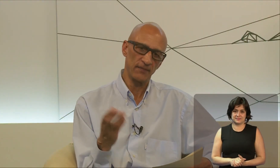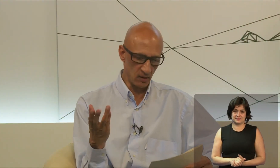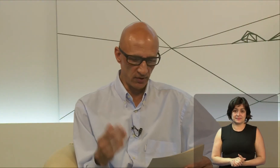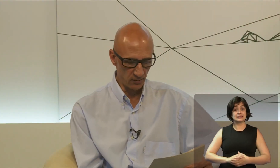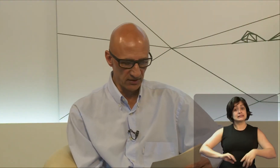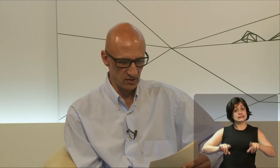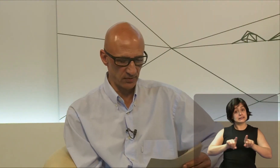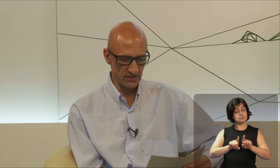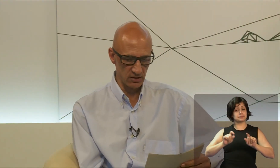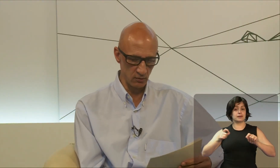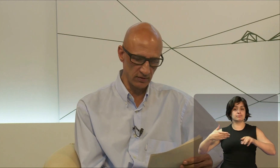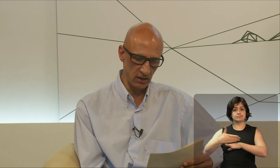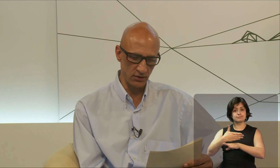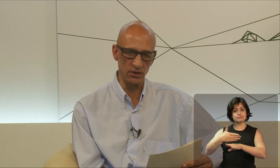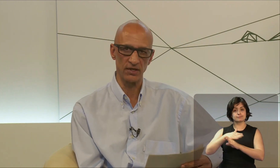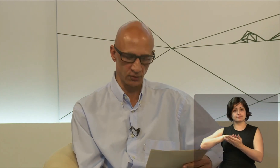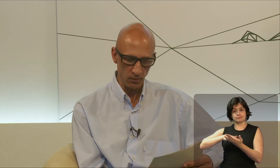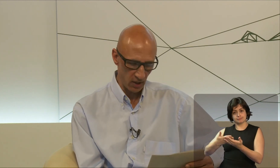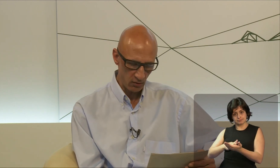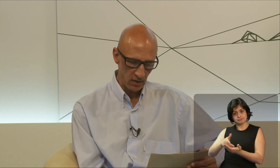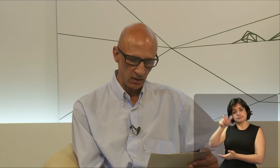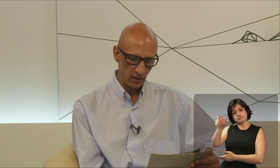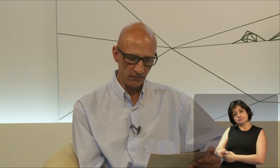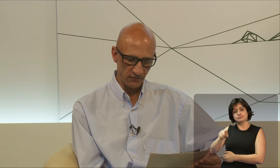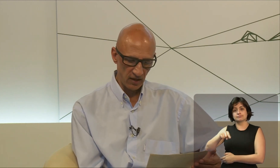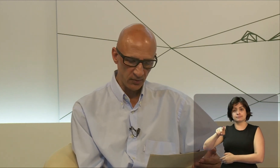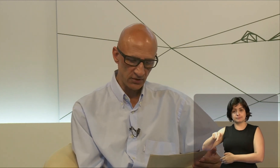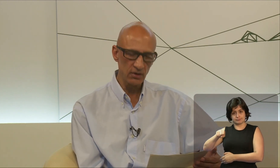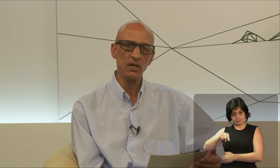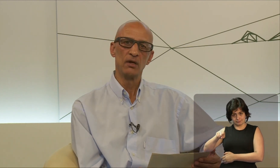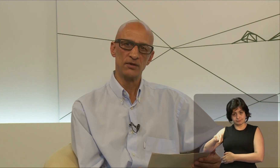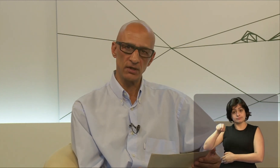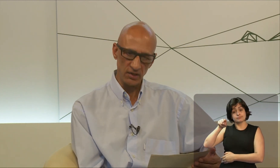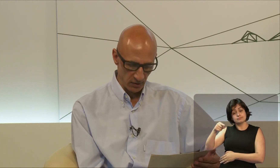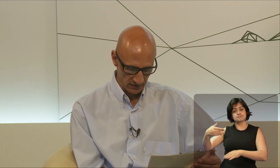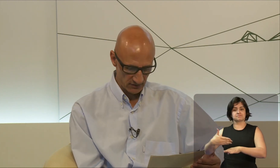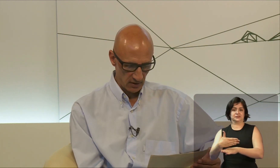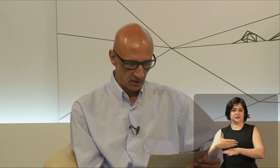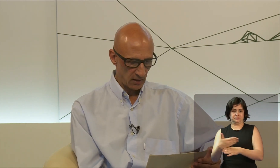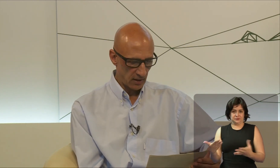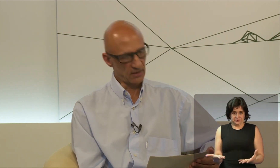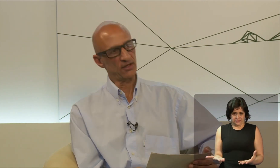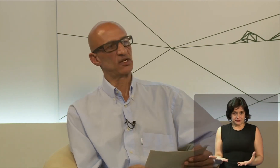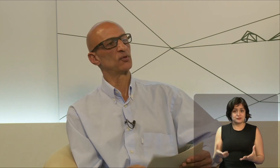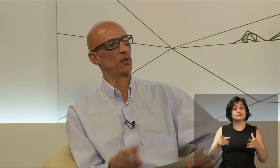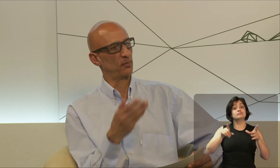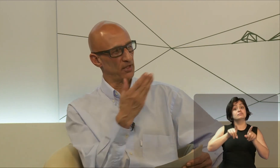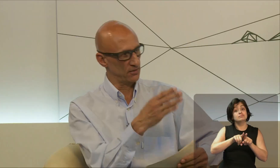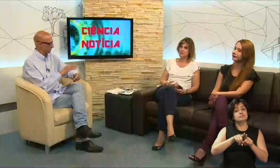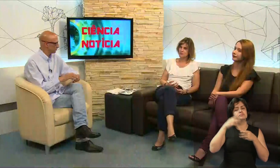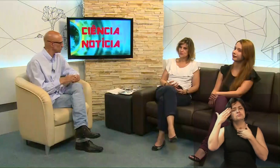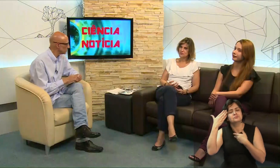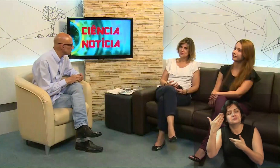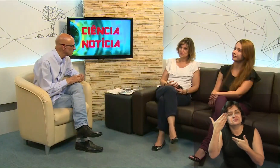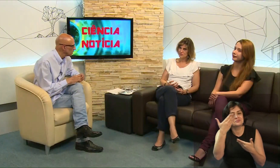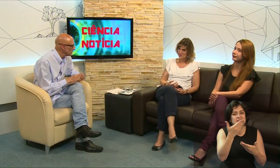Também a participação da Letícia Tobal, intérprete de Libras. Agradecemos pela presença de vocês e até